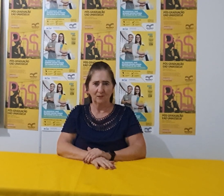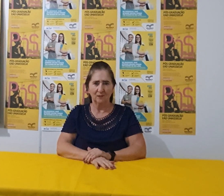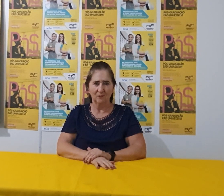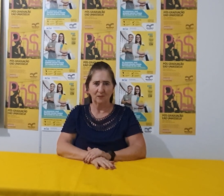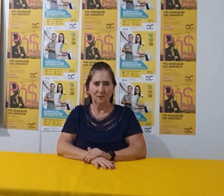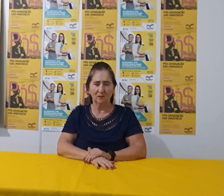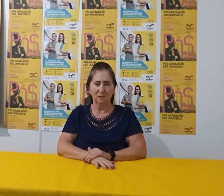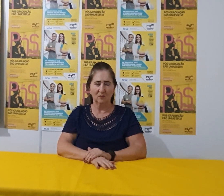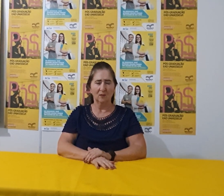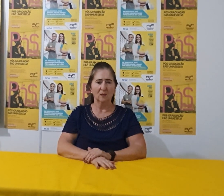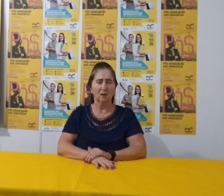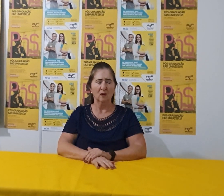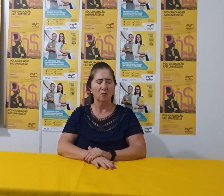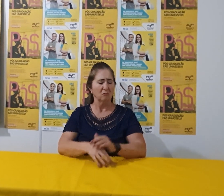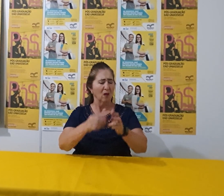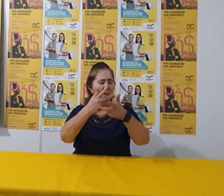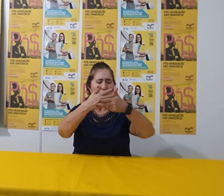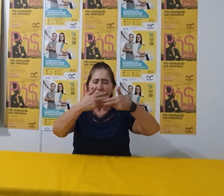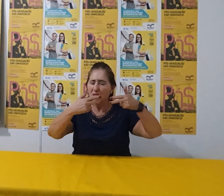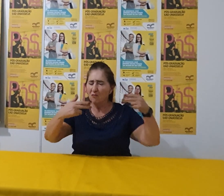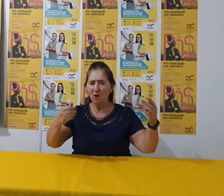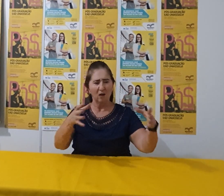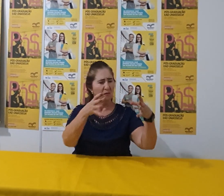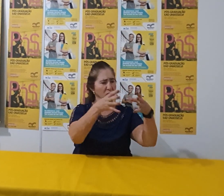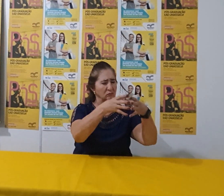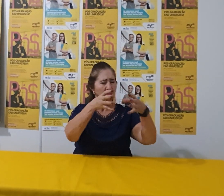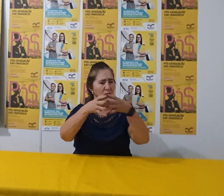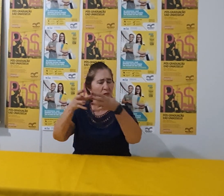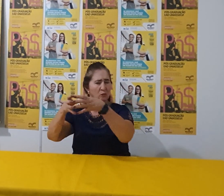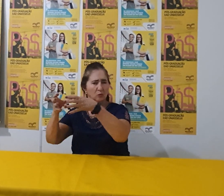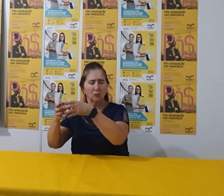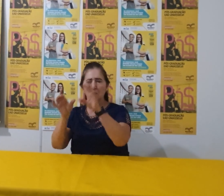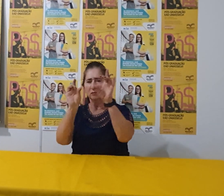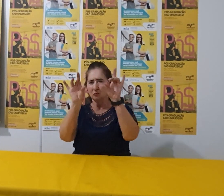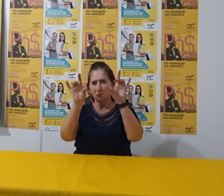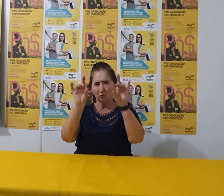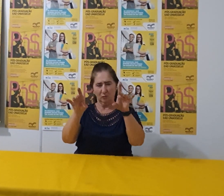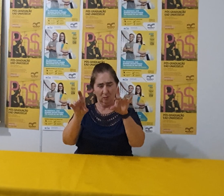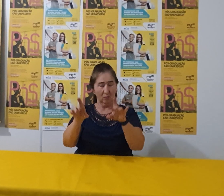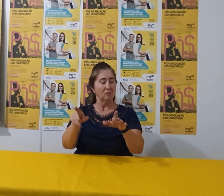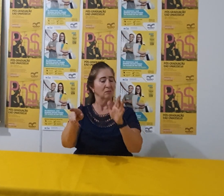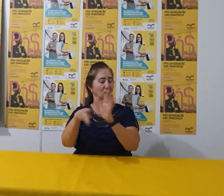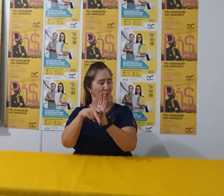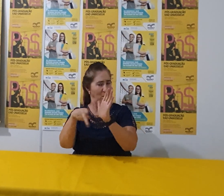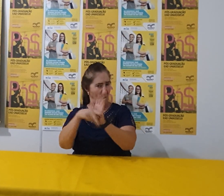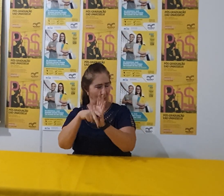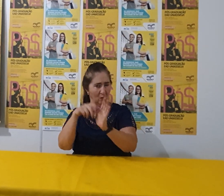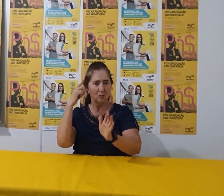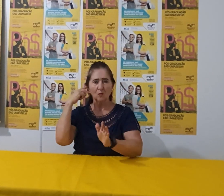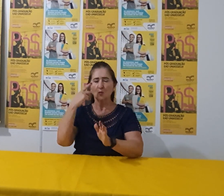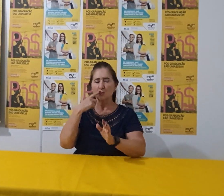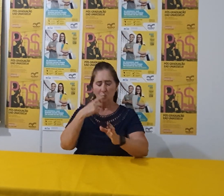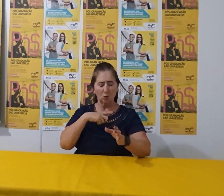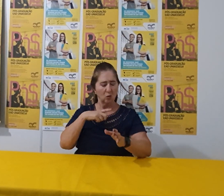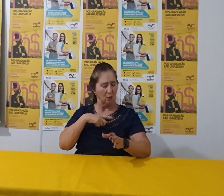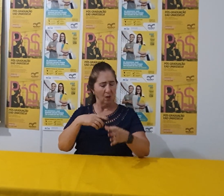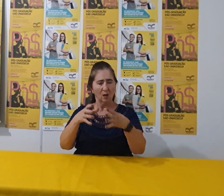Dentre os grupos contemplados na educação especial, encontram-se os alunos surdos, que necessitam de